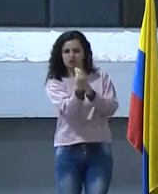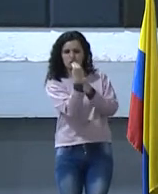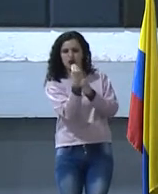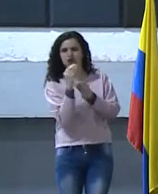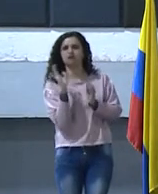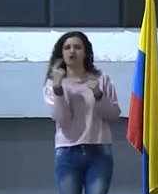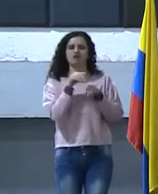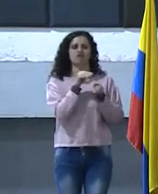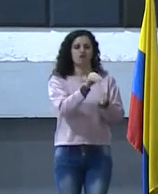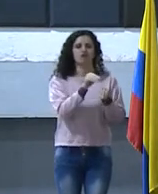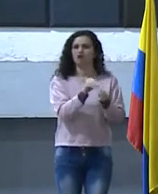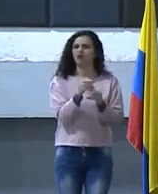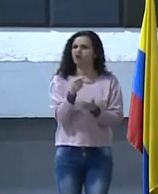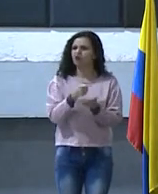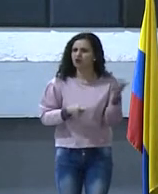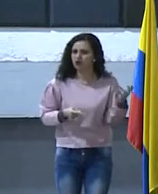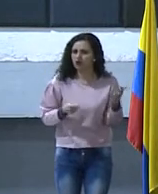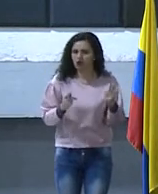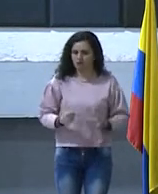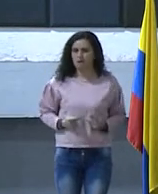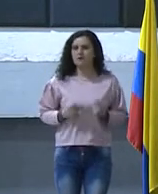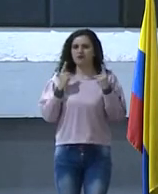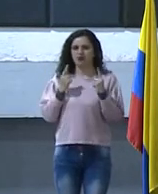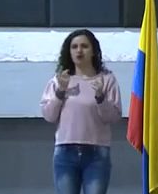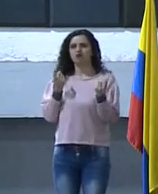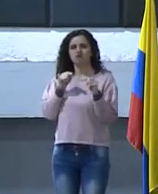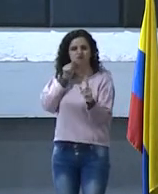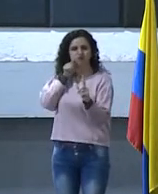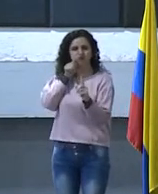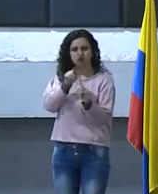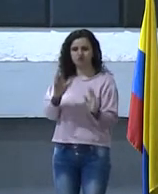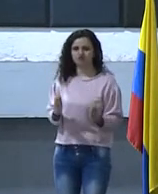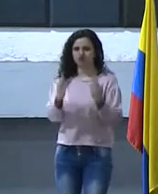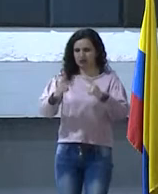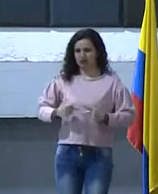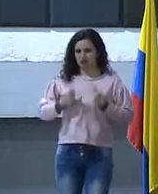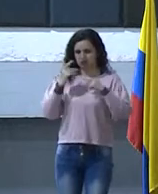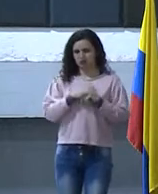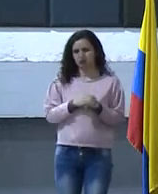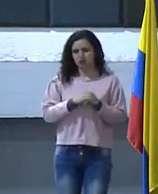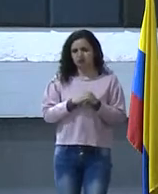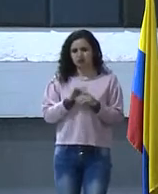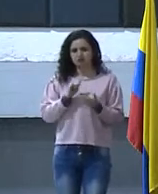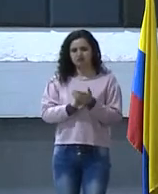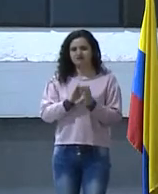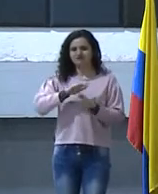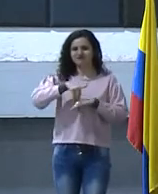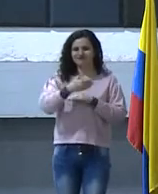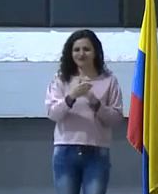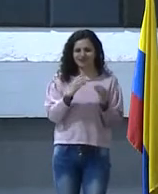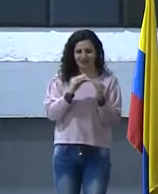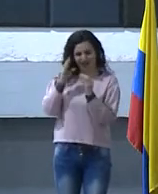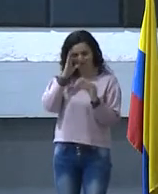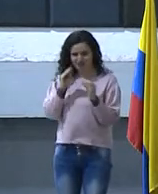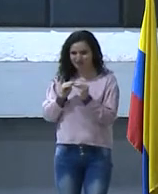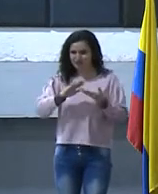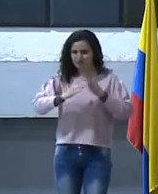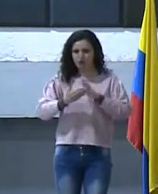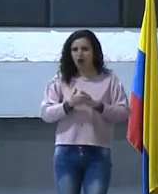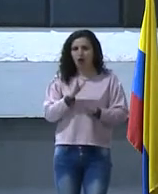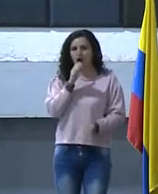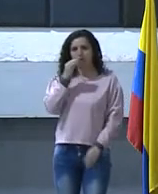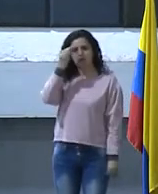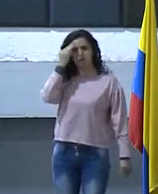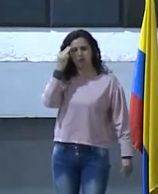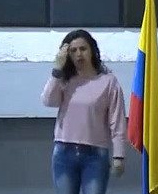en la vida y para la vida un post acuerdo sin memoria no puede traducirse en